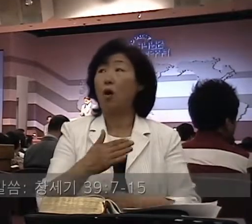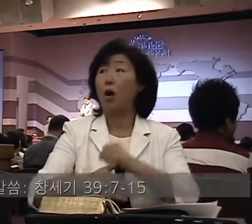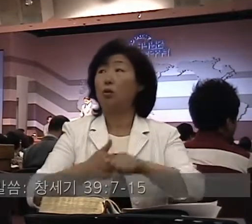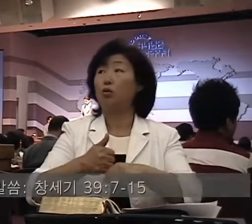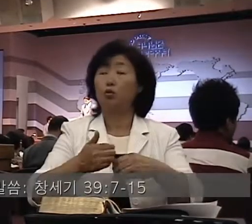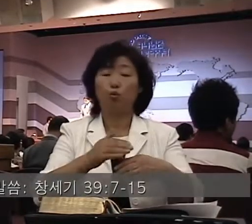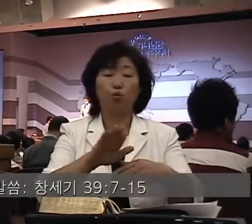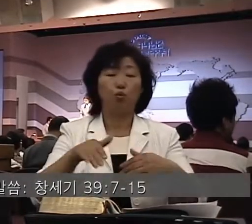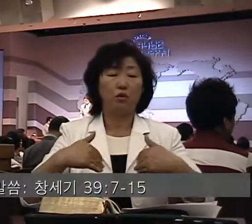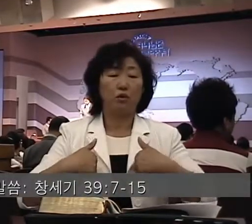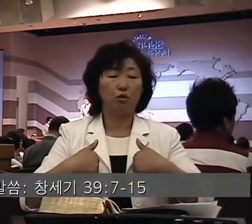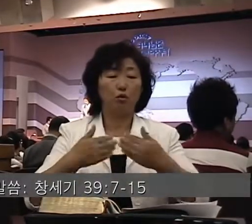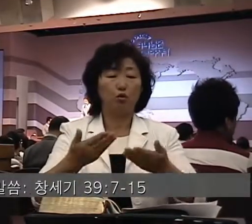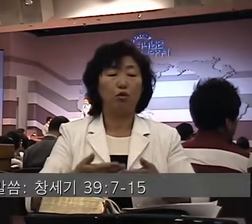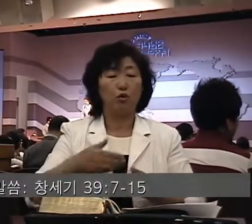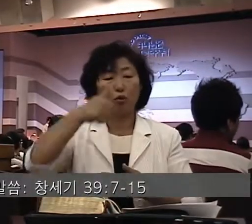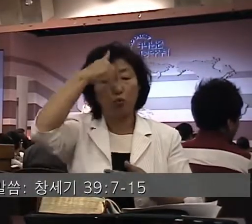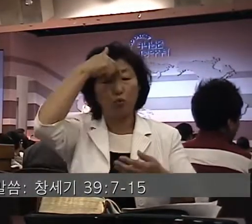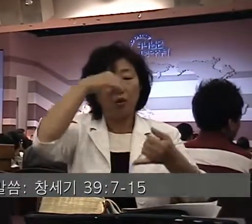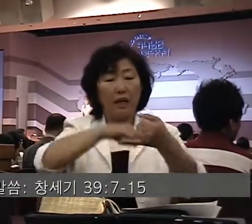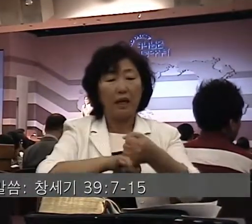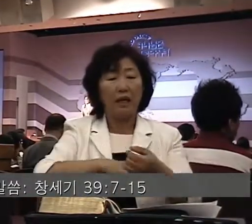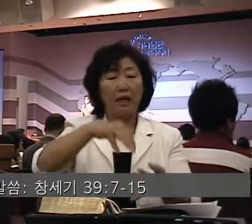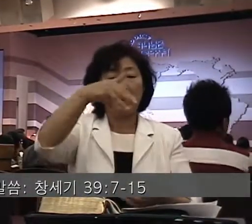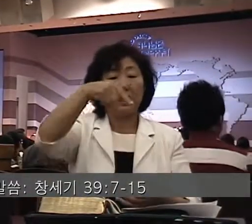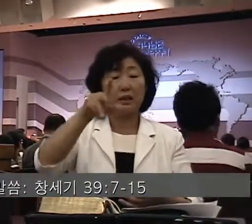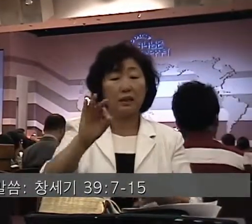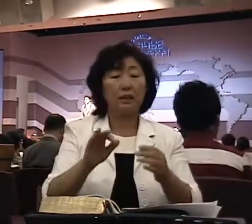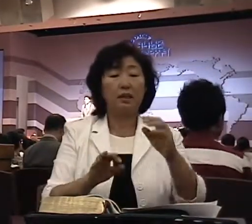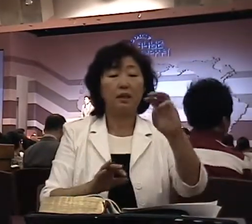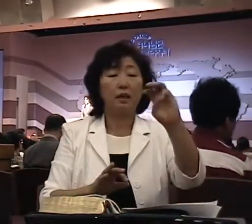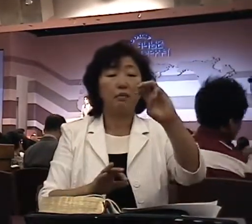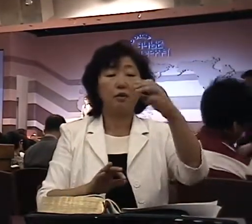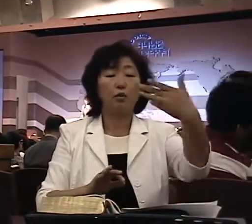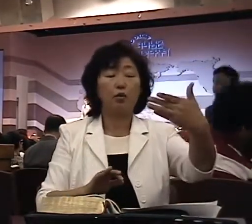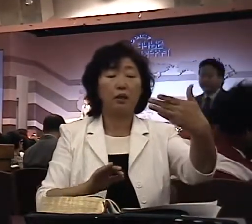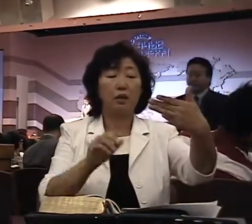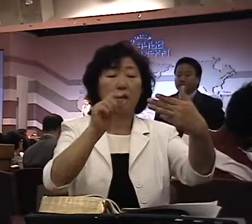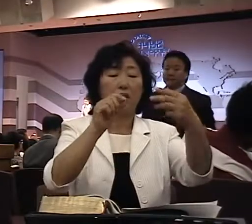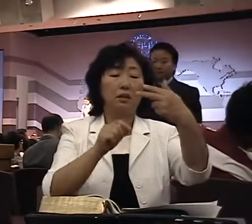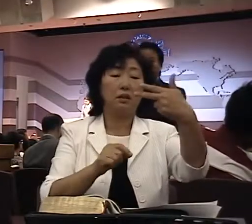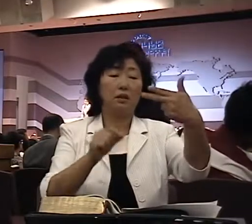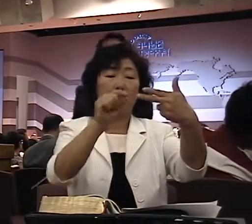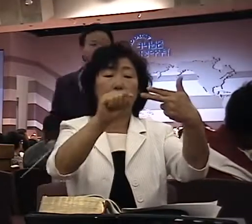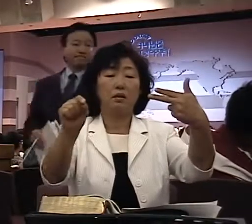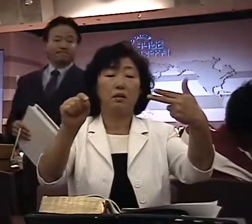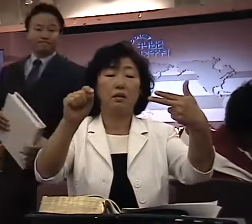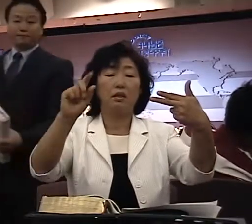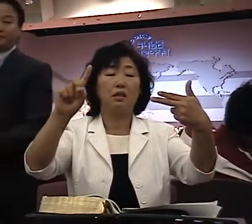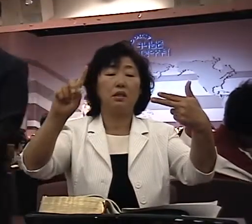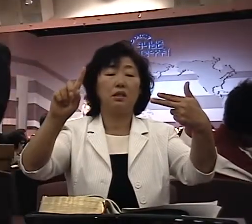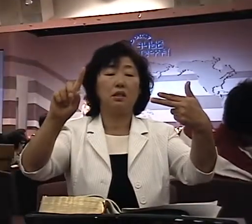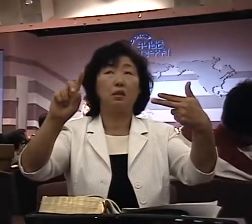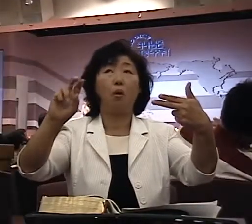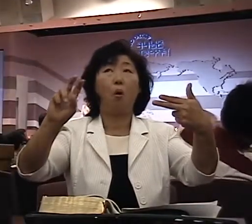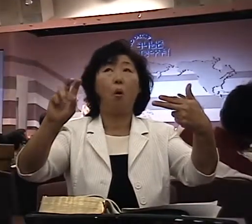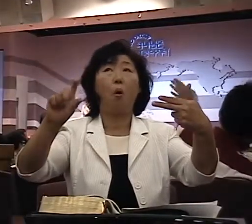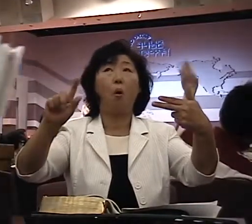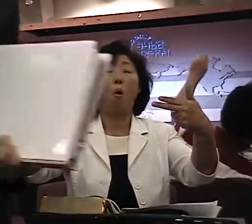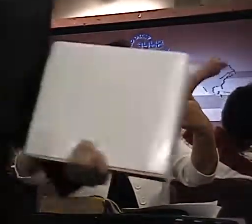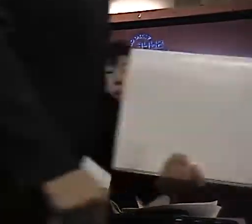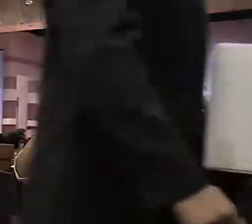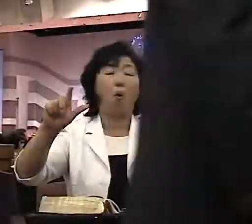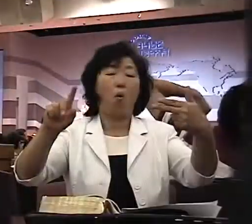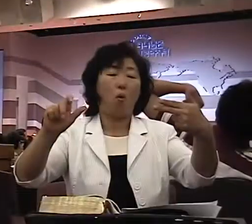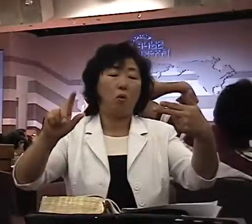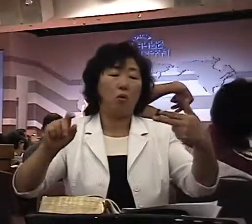하나님께서 우리에게 주신 말씀은 구약성경 창세기 39장 7절에서 15절 말씀입니다. 제가 가진 성경으로는